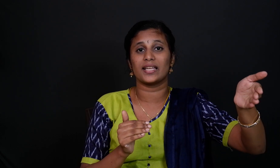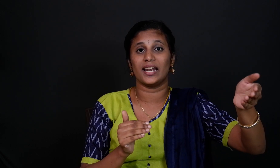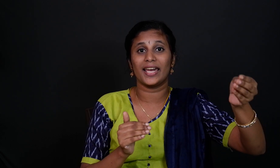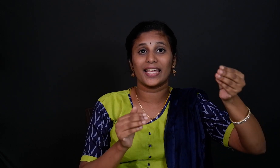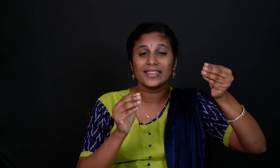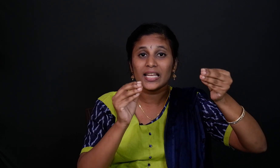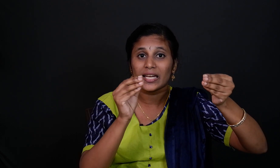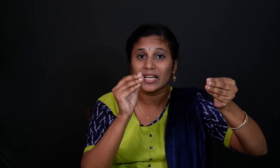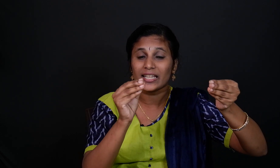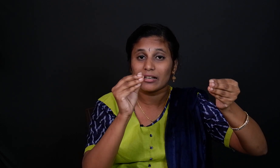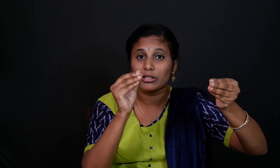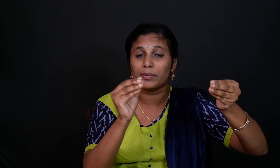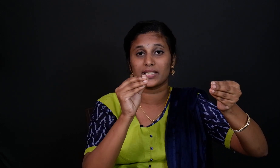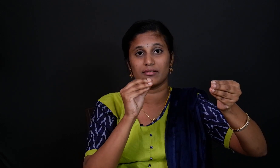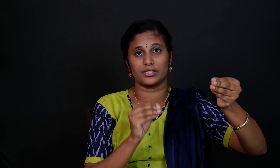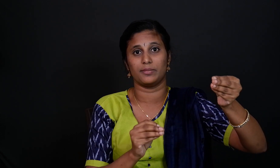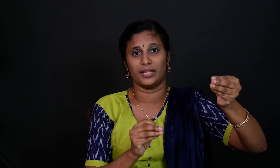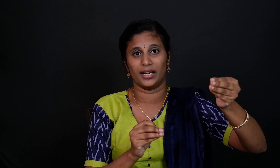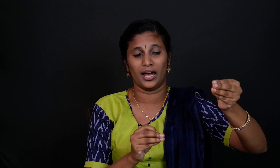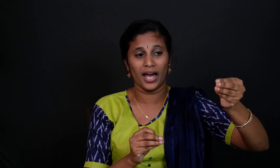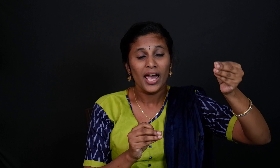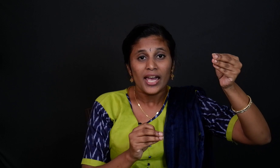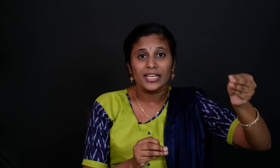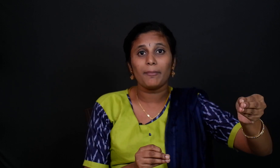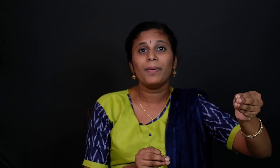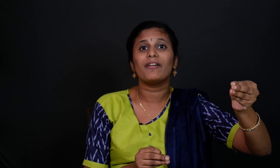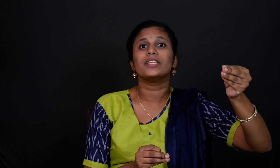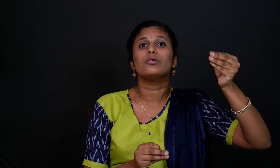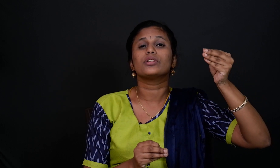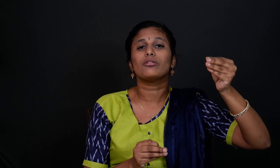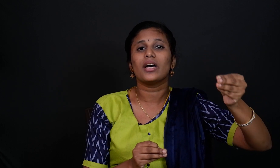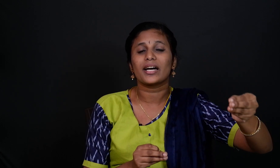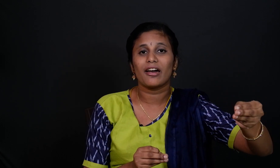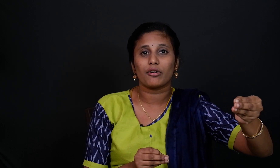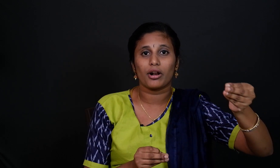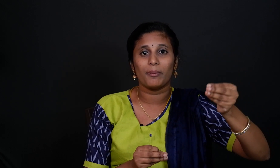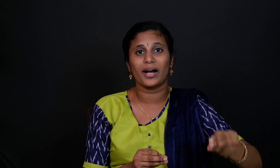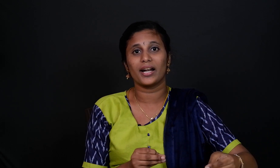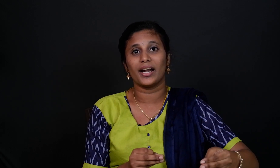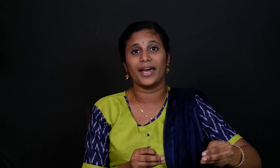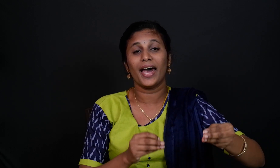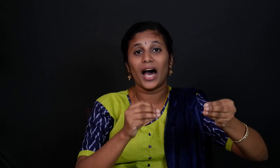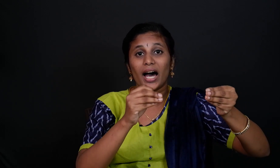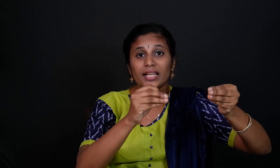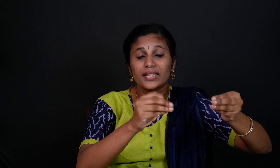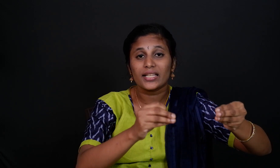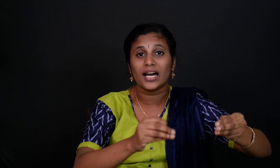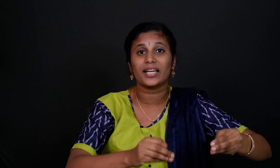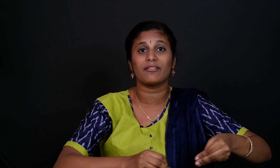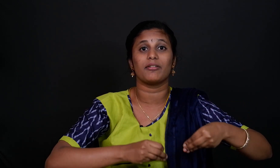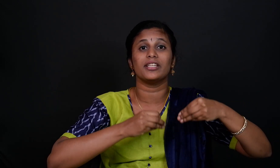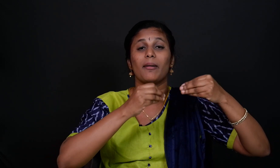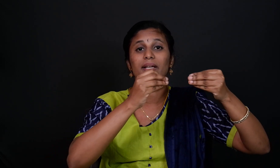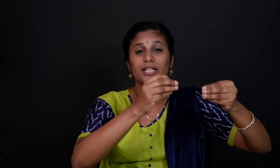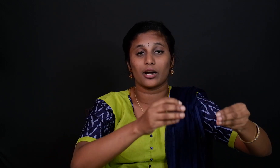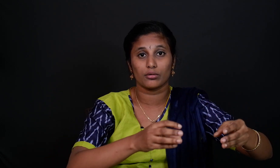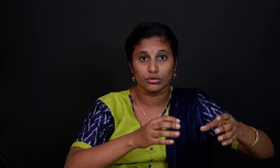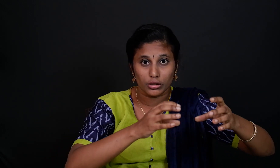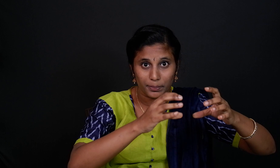அரசியல்ல எந்த இடத்துல வந்து பிரச்சனை வந்துச்சுன்னு பாத்தீங்கன்னா, எப்ப வந்து உத்தவ் தாக்கரே அவர்களோட மகனான ஆதித்யா தாக்கரே வந்து அமைச்சராக்கணும்னு சொல்லிட்டு